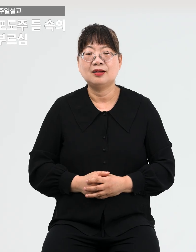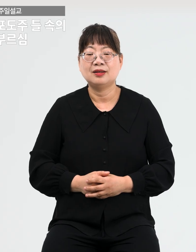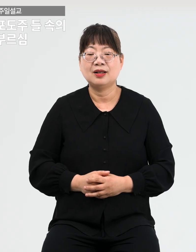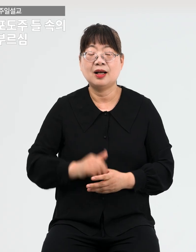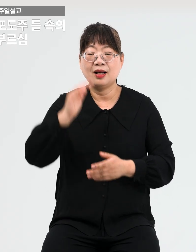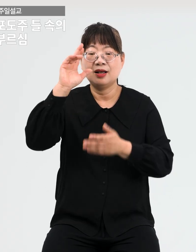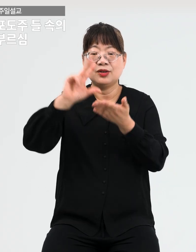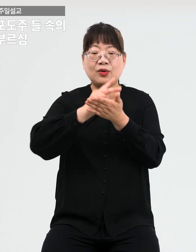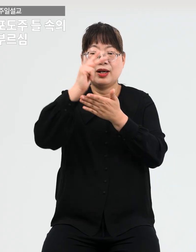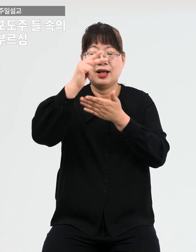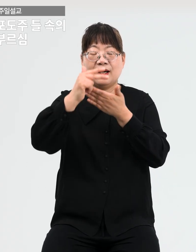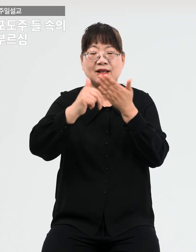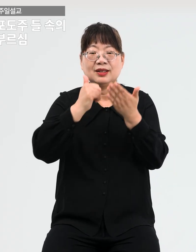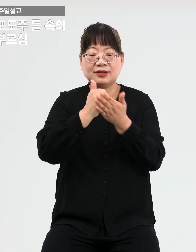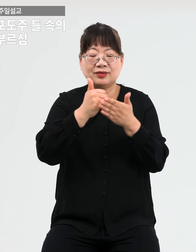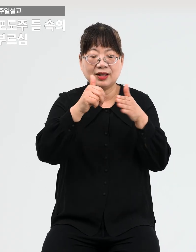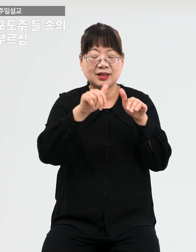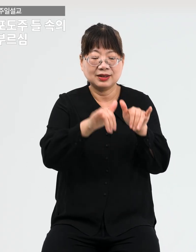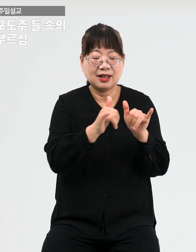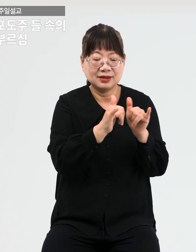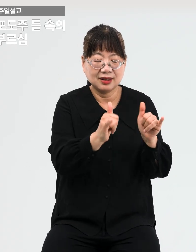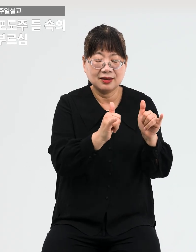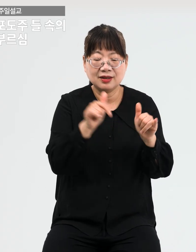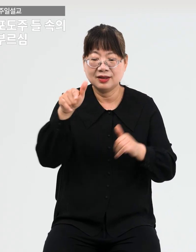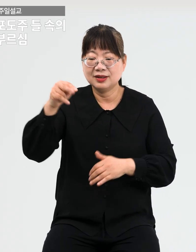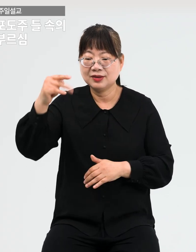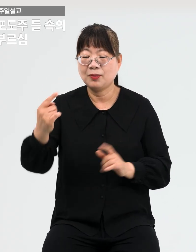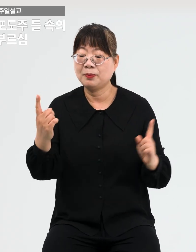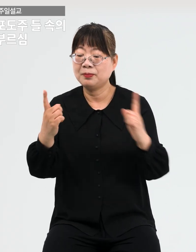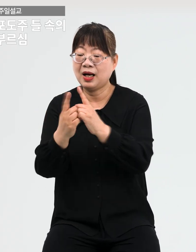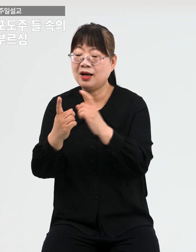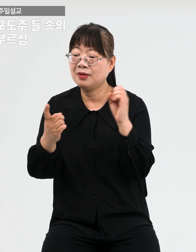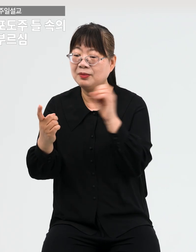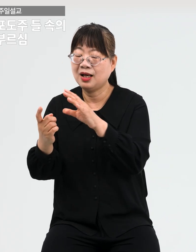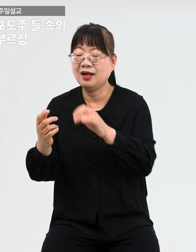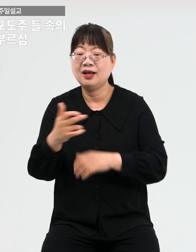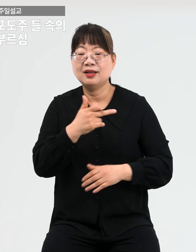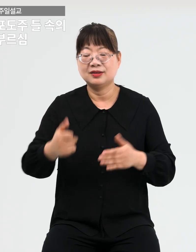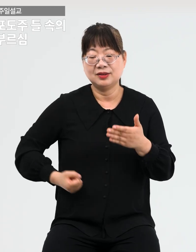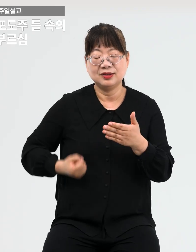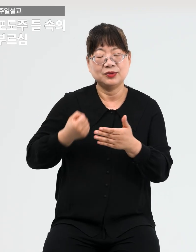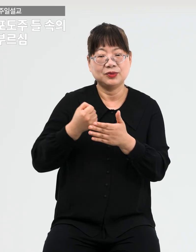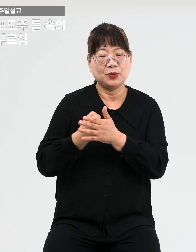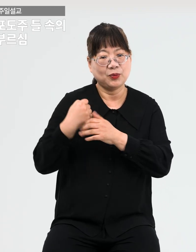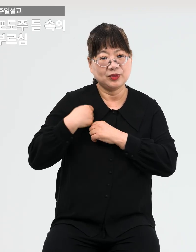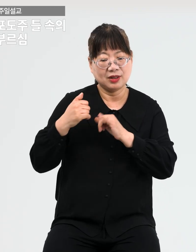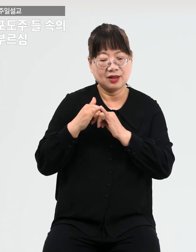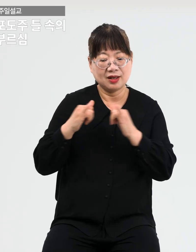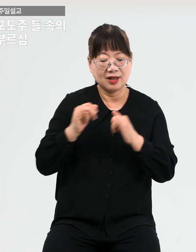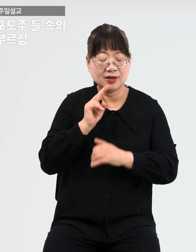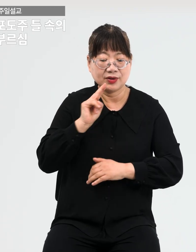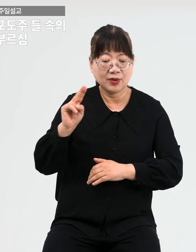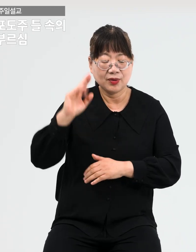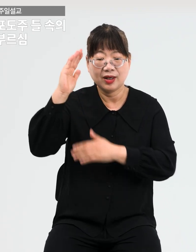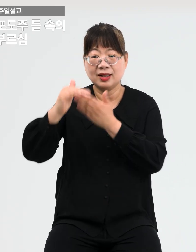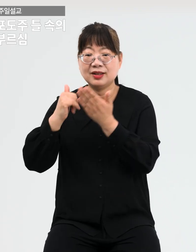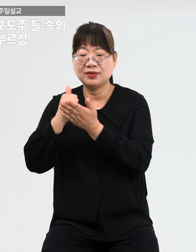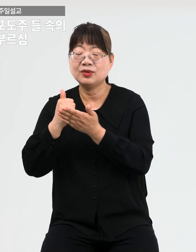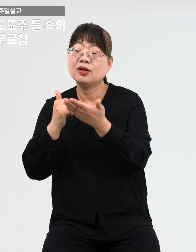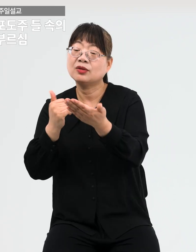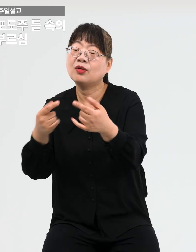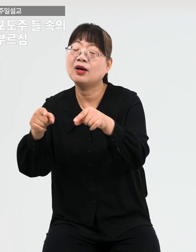여호와의 사자가 기드온에게 나타나 이르되 큰 용사여 여호와께서